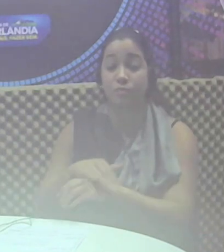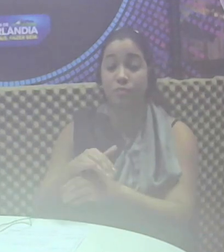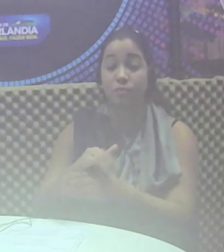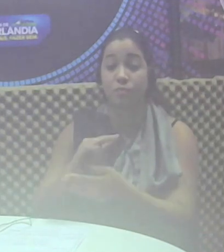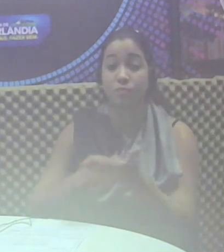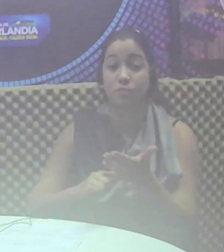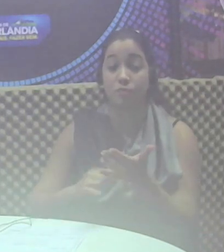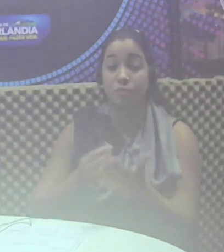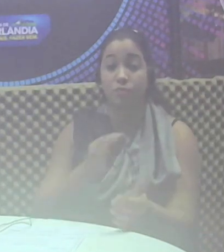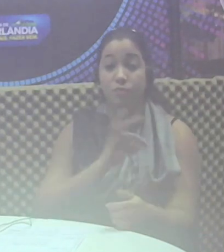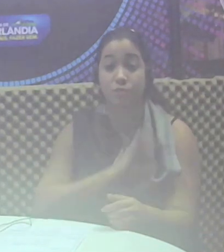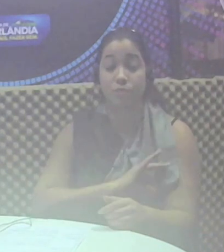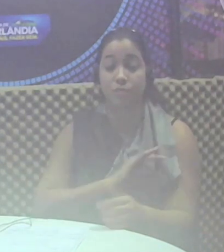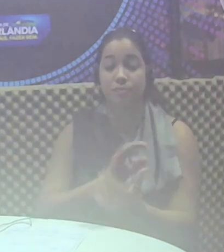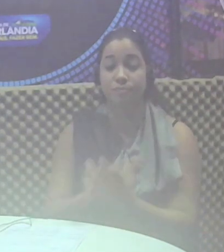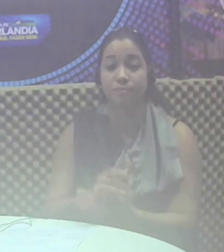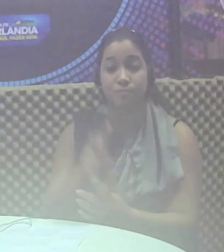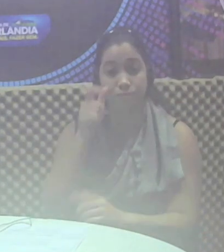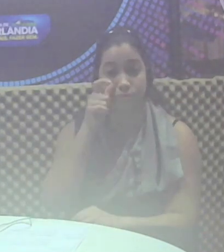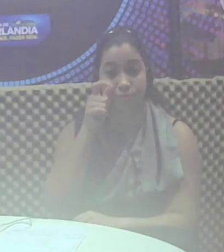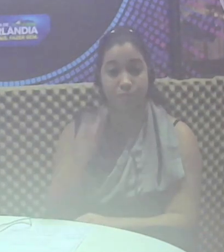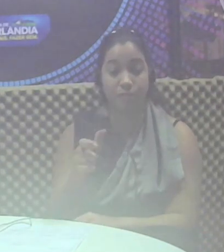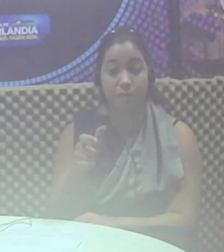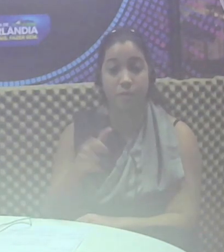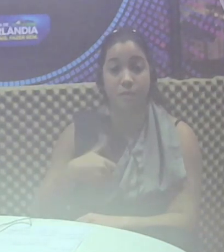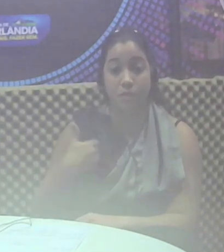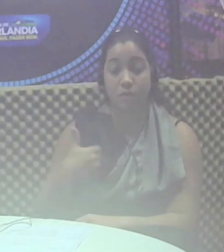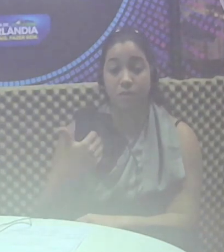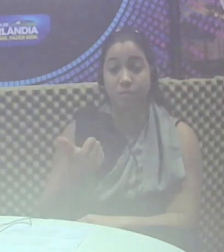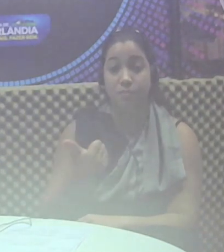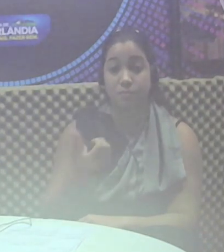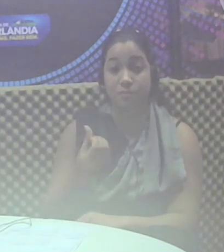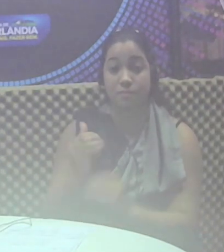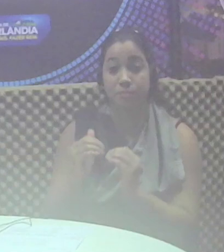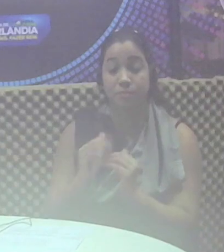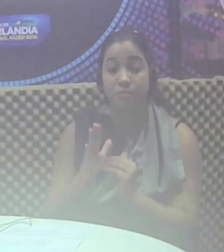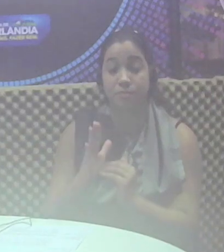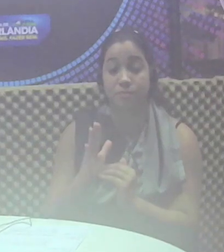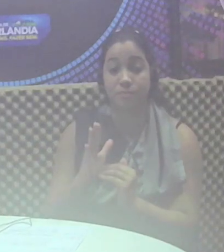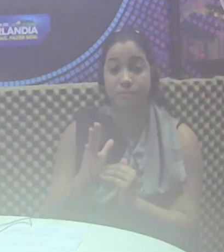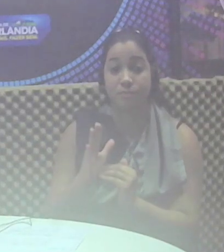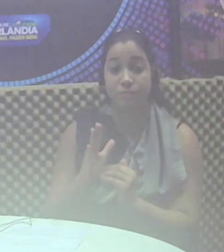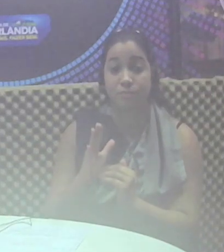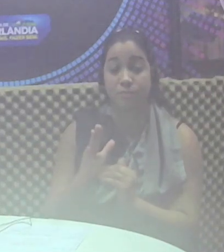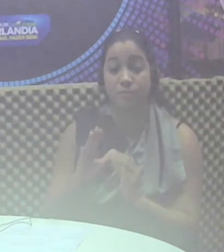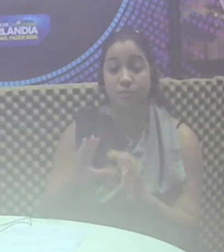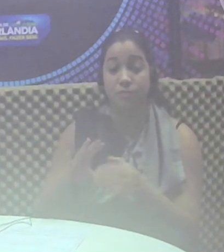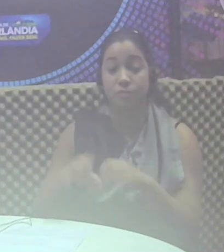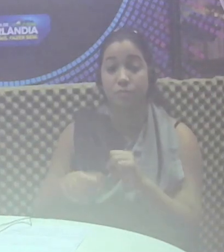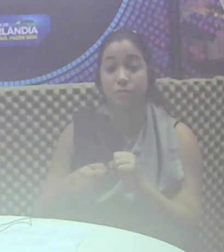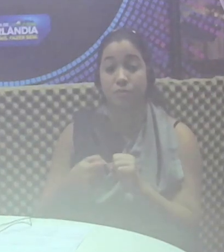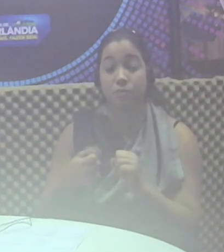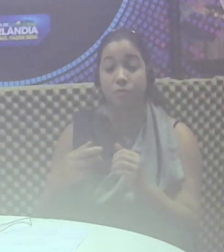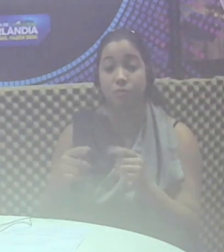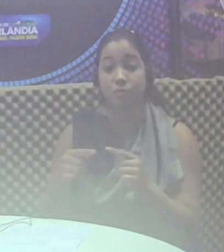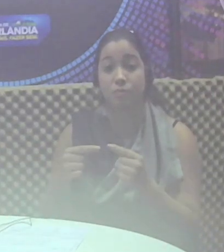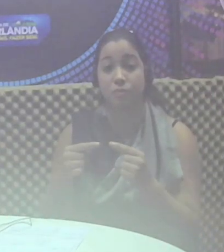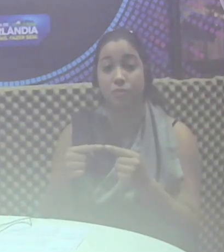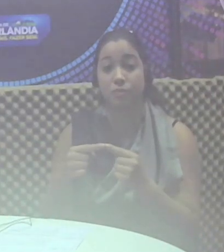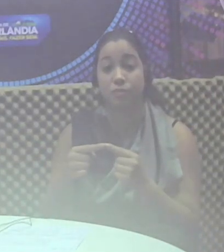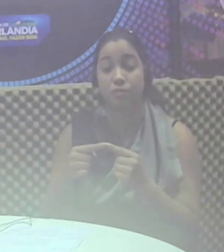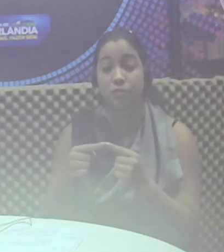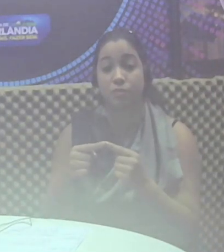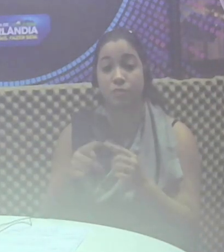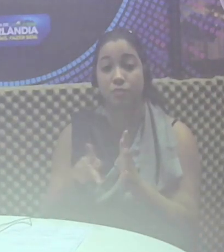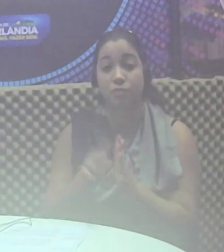renda familiar. Os interessados devem ter idade mínima de 16 anos, nível de escolaridade compatível com a